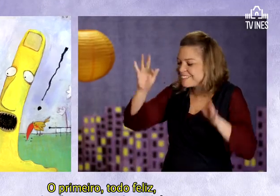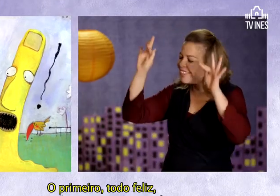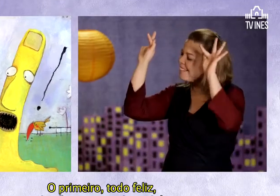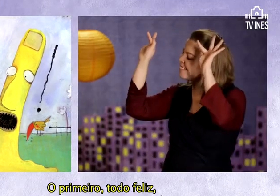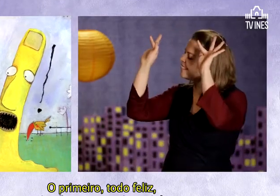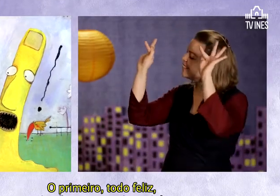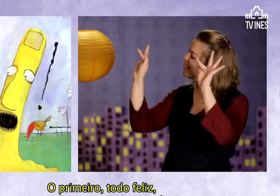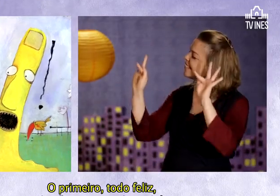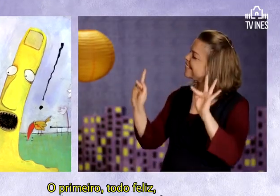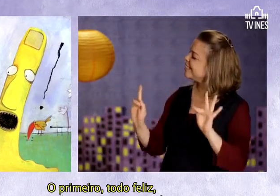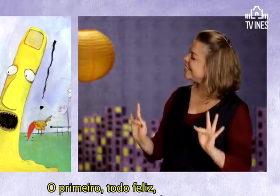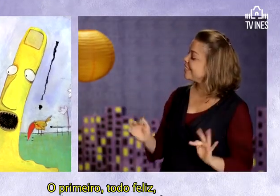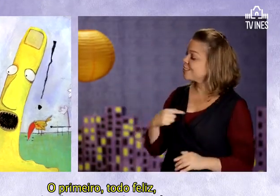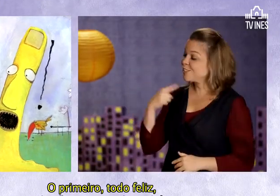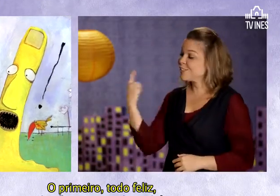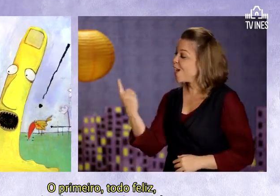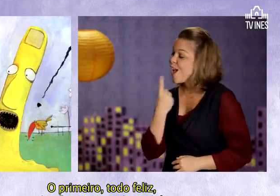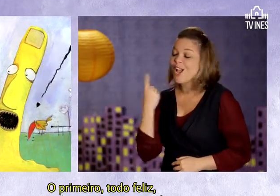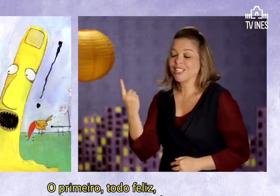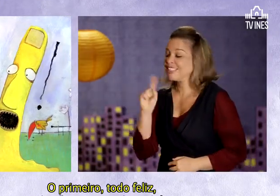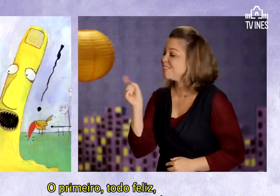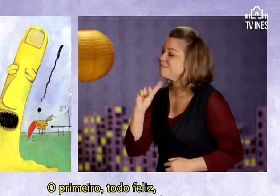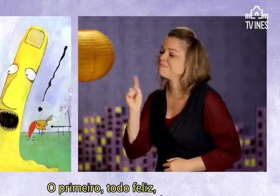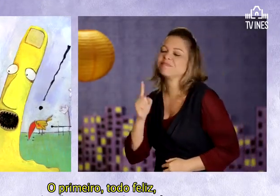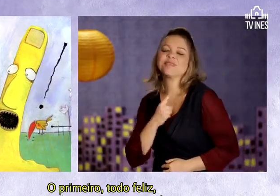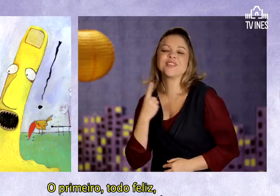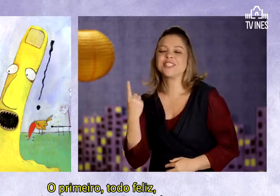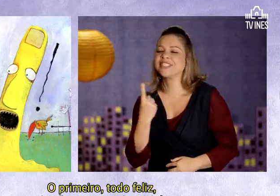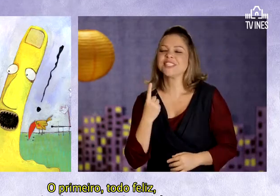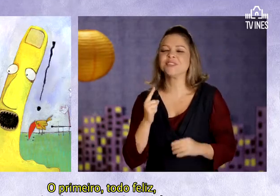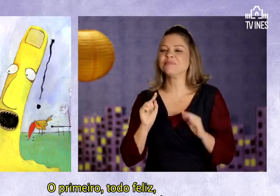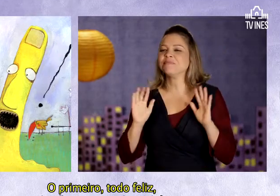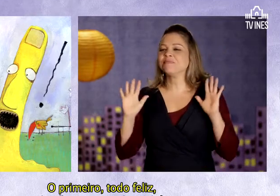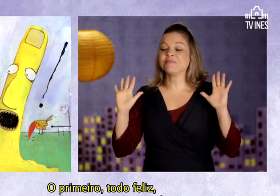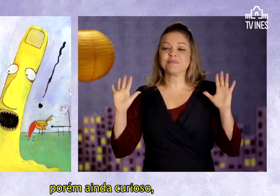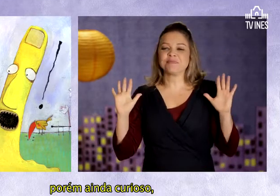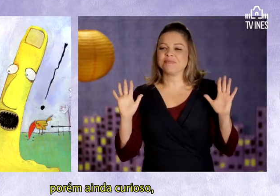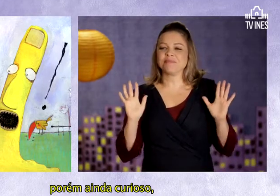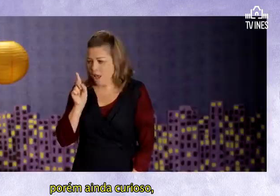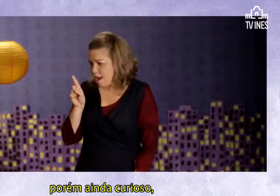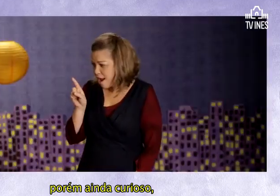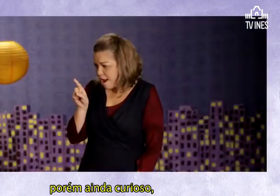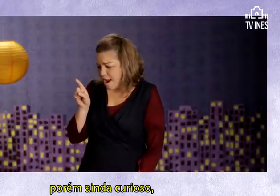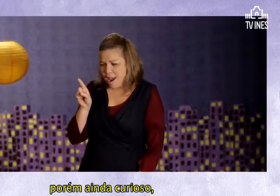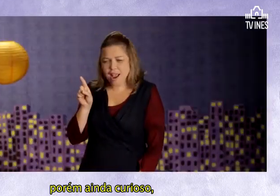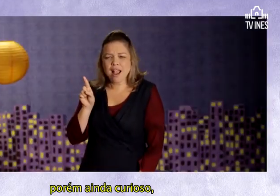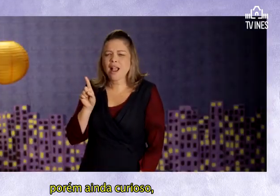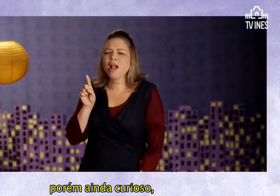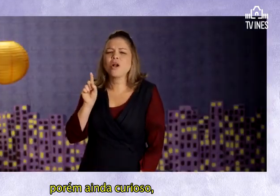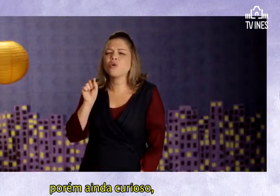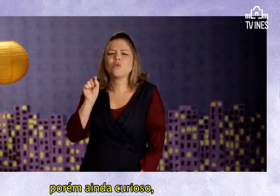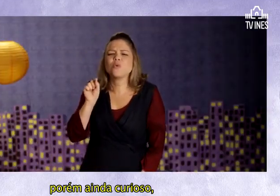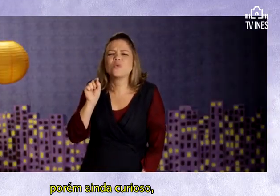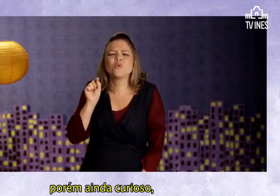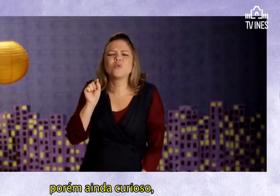O primeiro, todo feliz, pois não estava mais sozinho, porém ainda curioso, tornou a